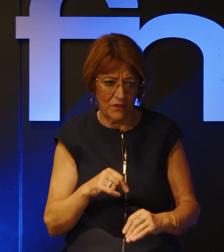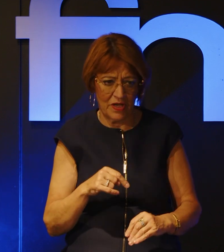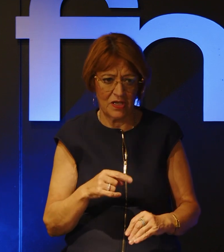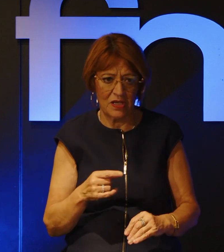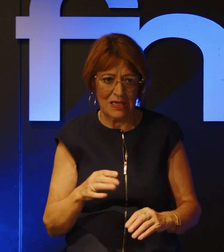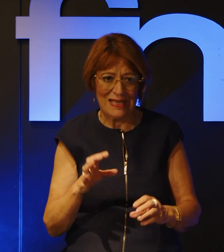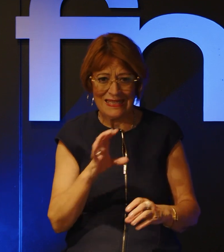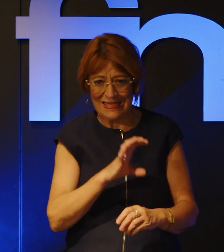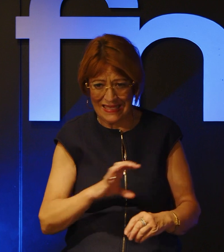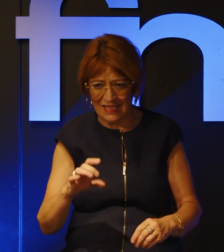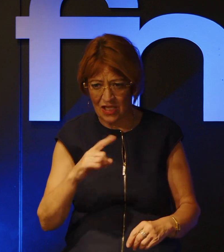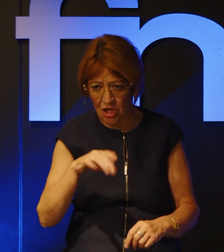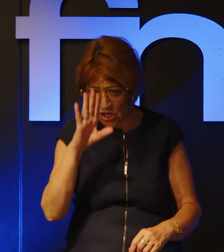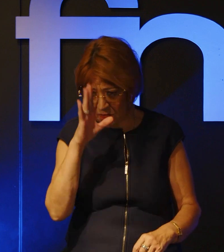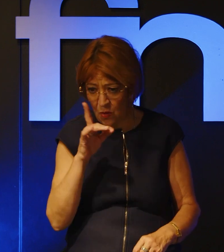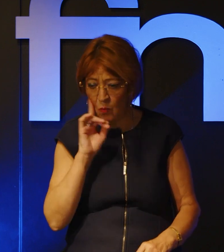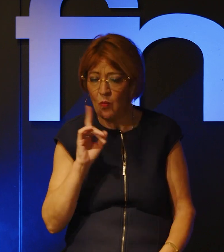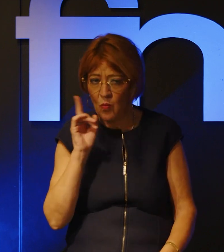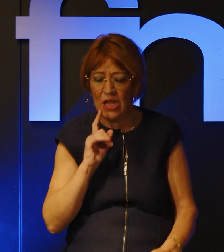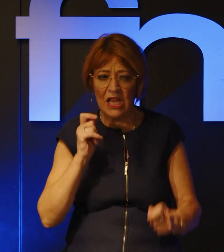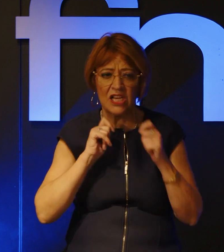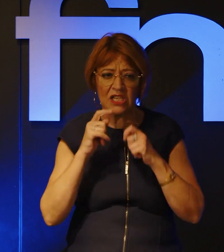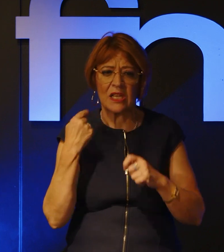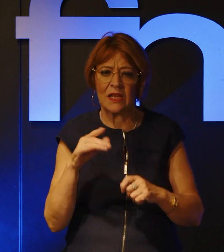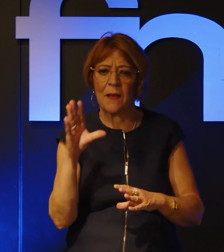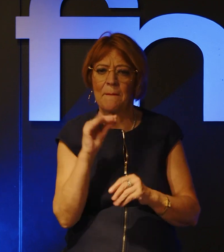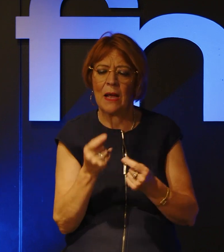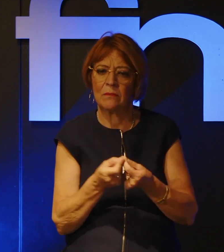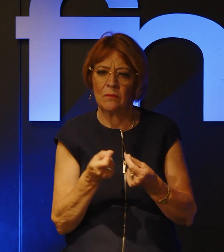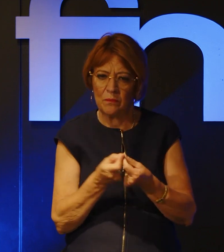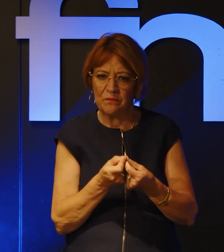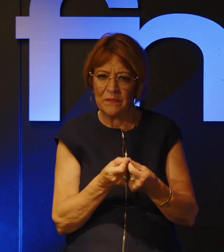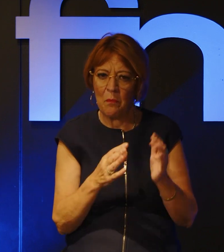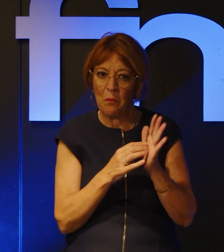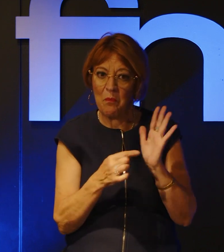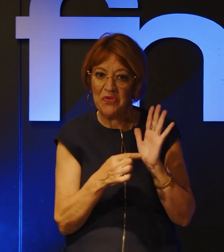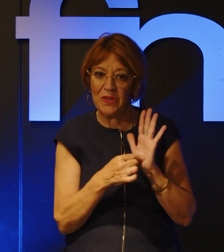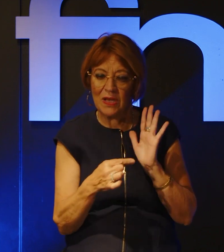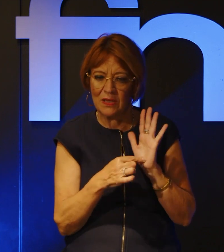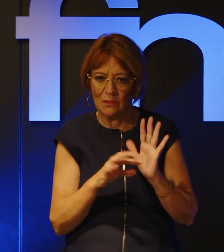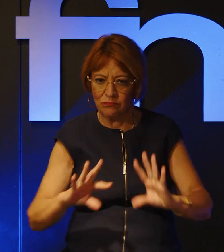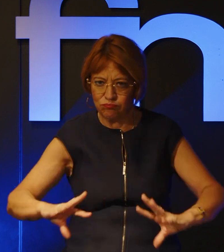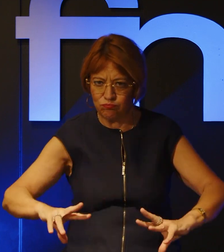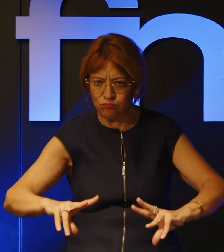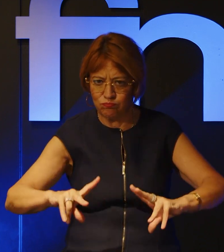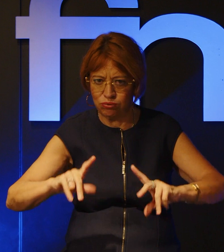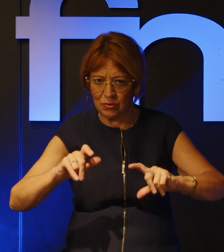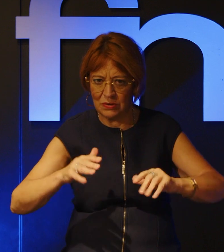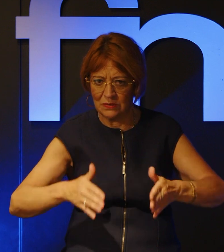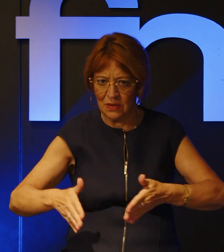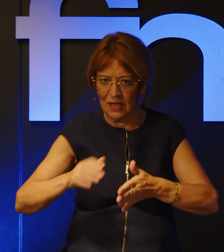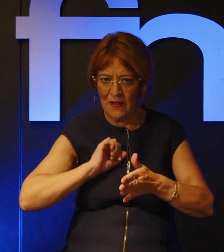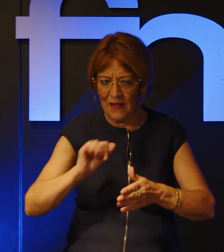científico nós sabemos que mulheres esteticamente que são esteticamente mais próximo dos cânon avançam mais na carreira